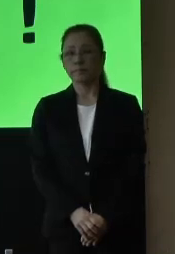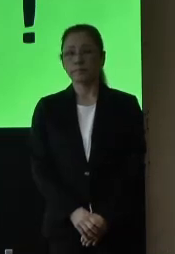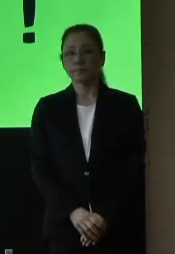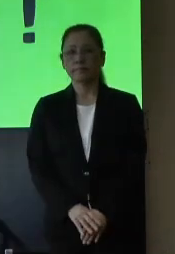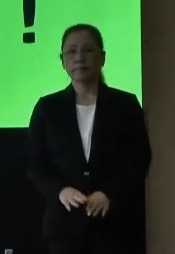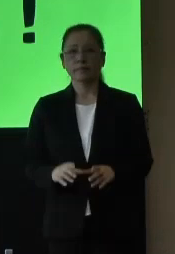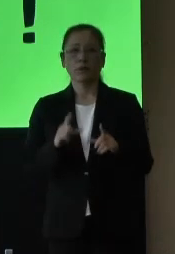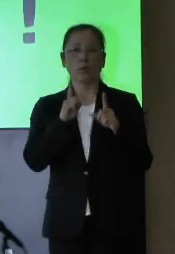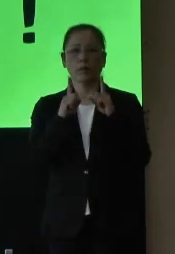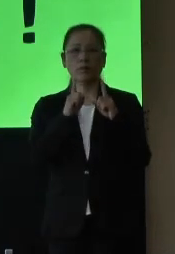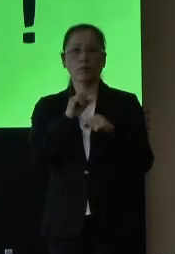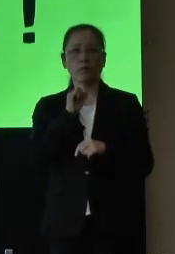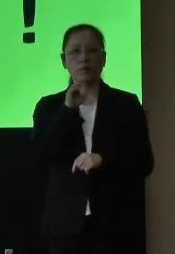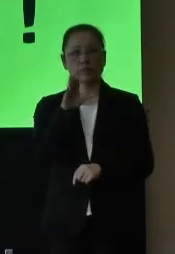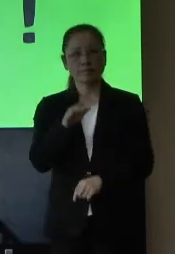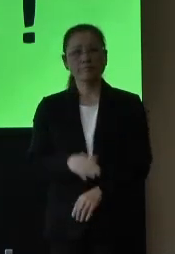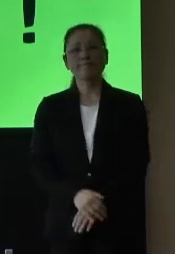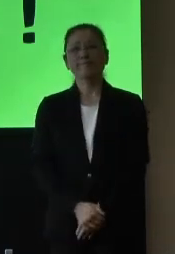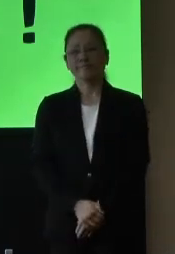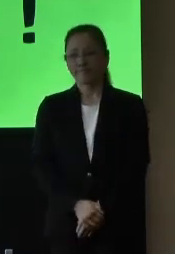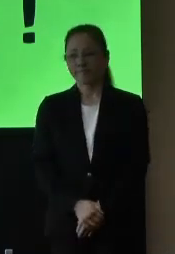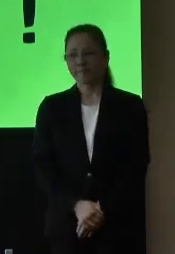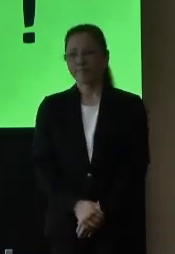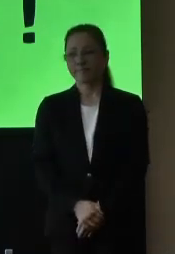はい、ではコメントいたします。